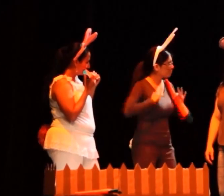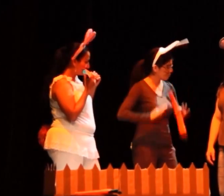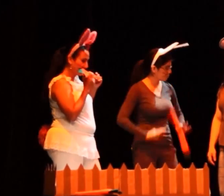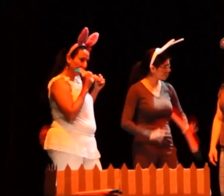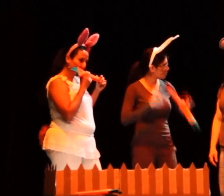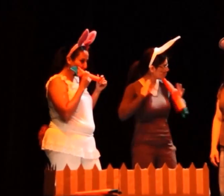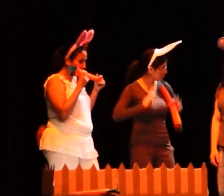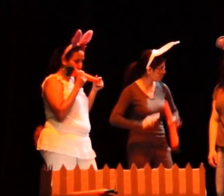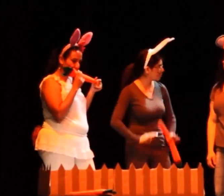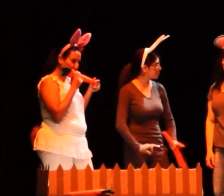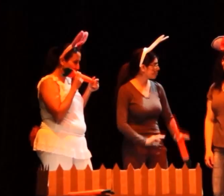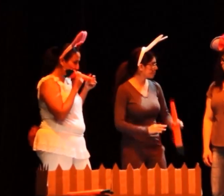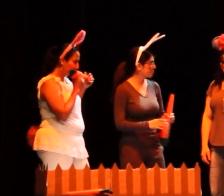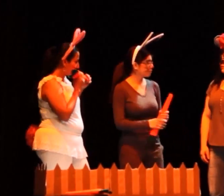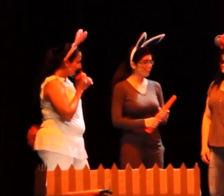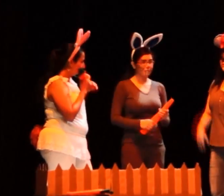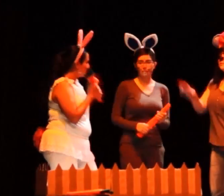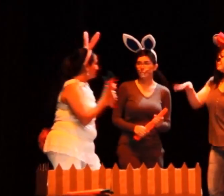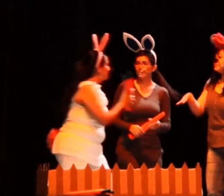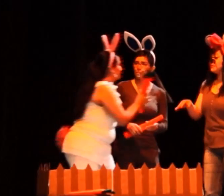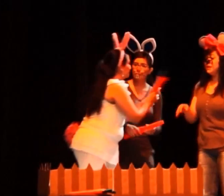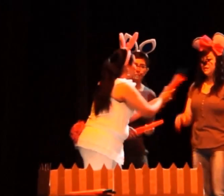Quédate tranquila también.